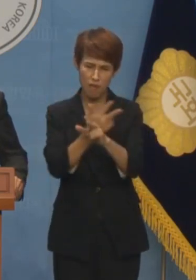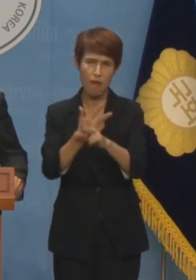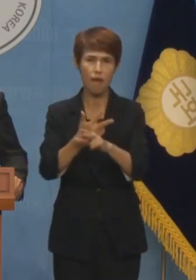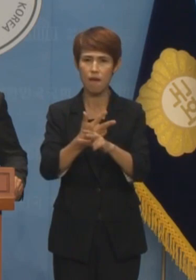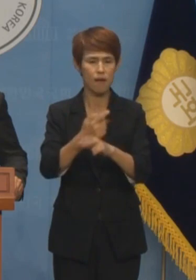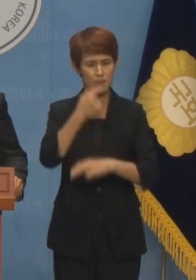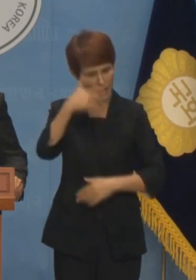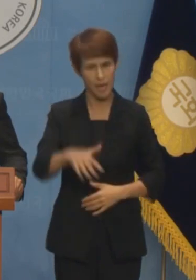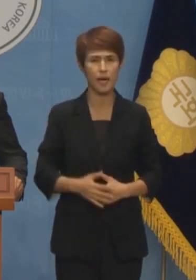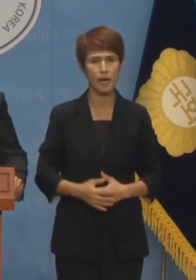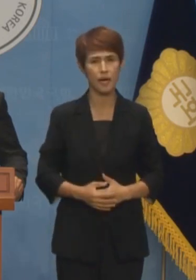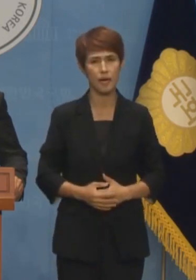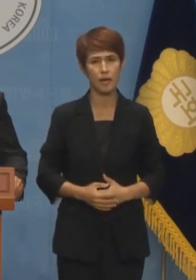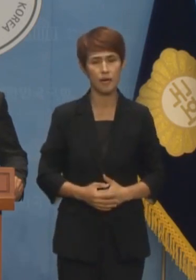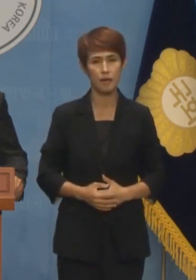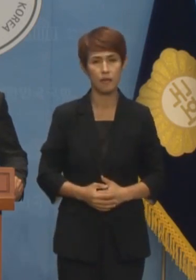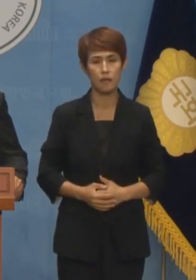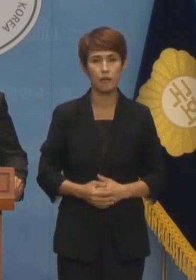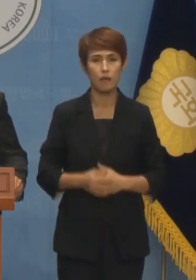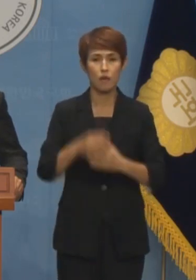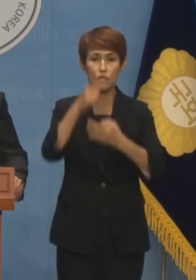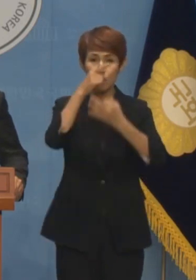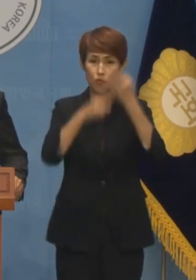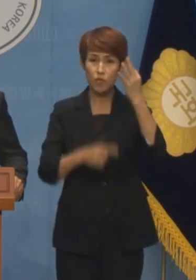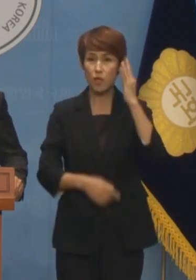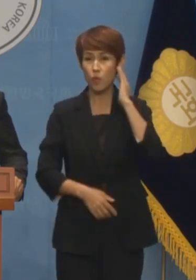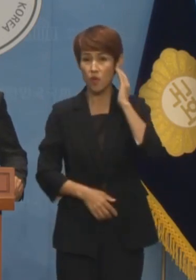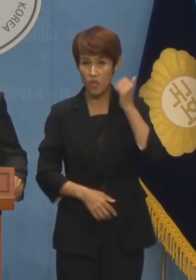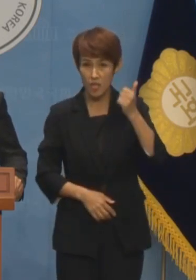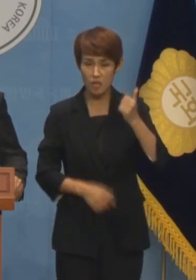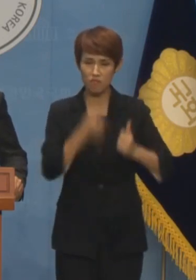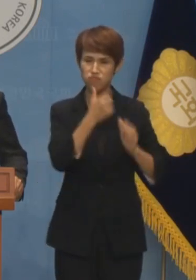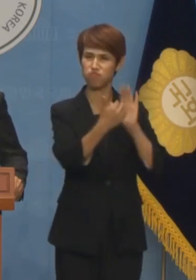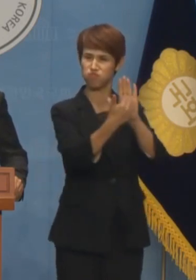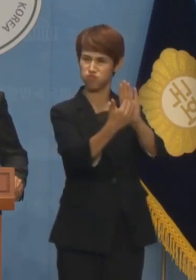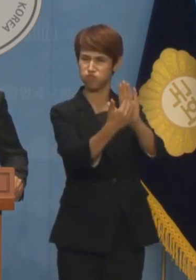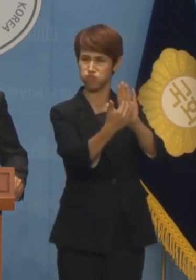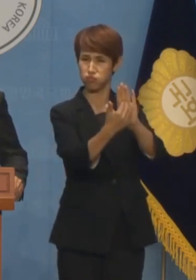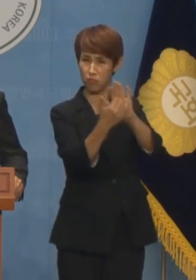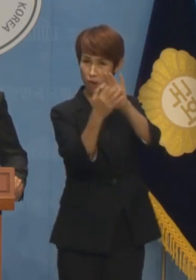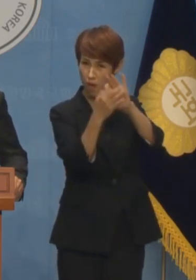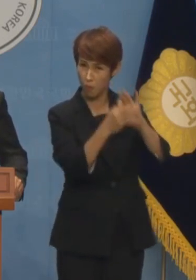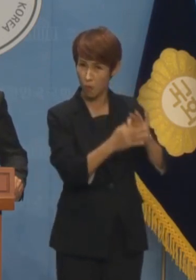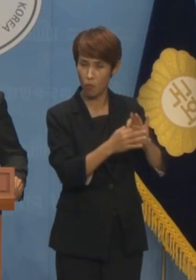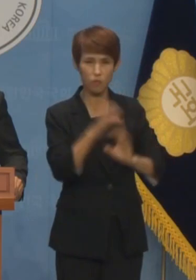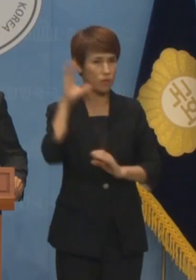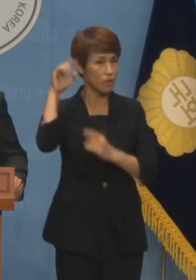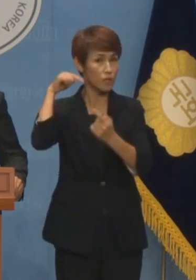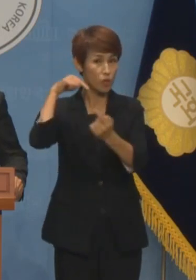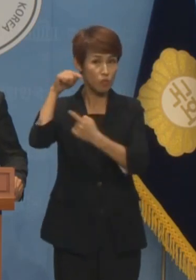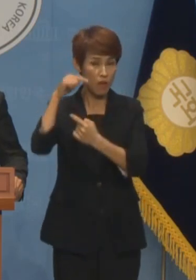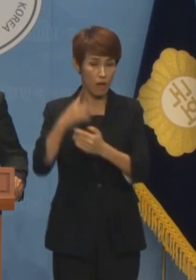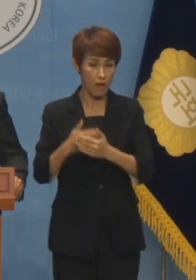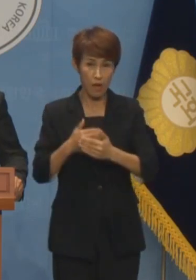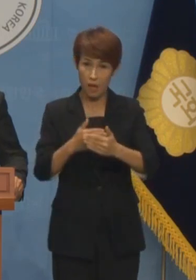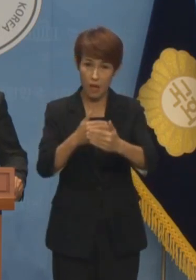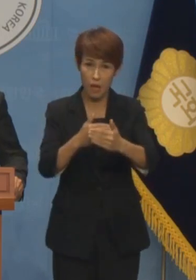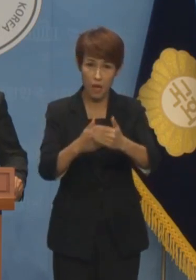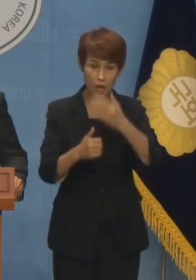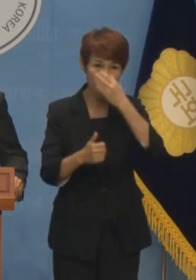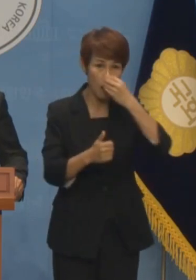상황입니다. 윤석열 대통령이 거부권 남발에 이어 청문회